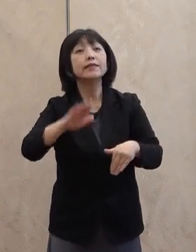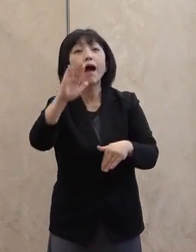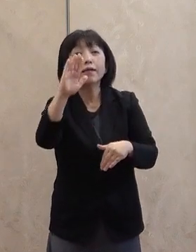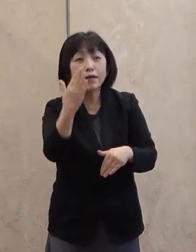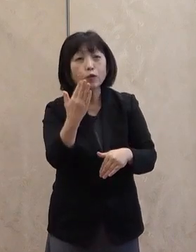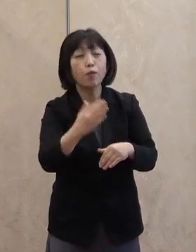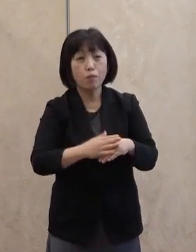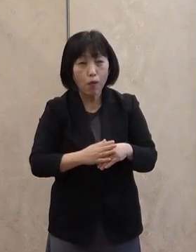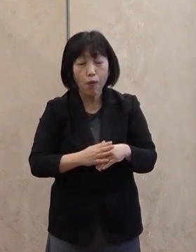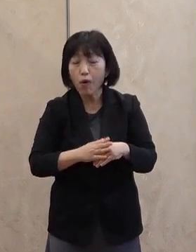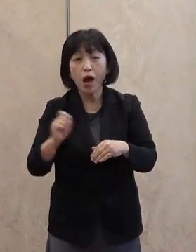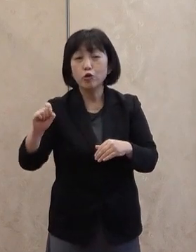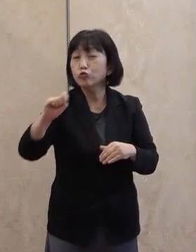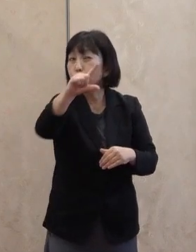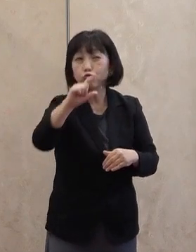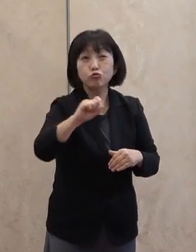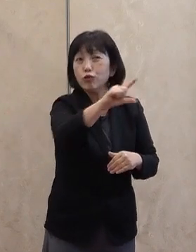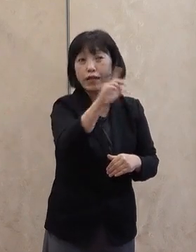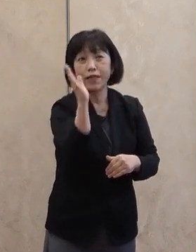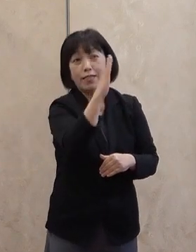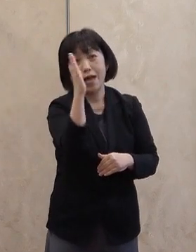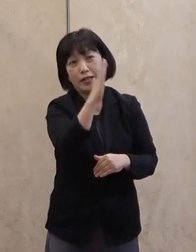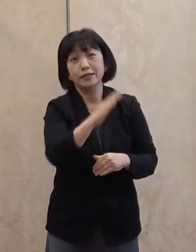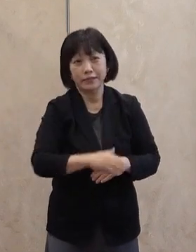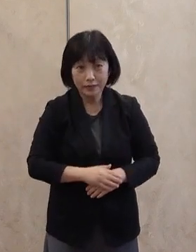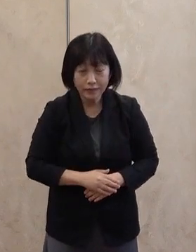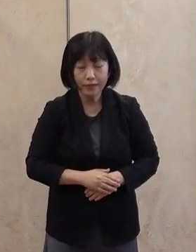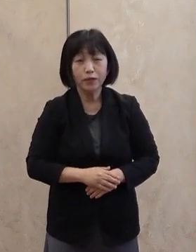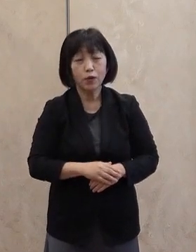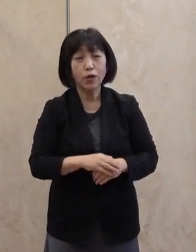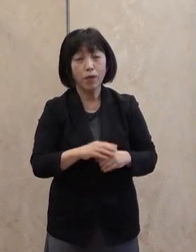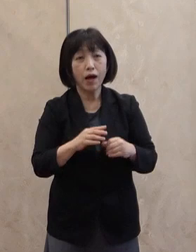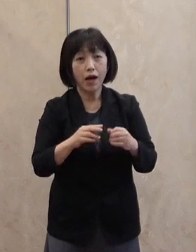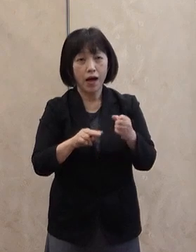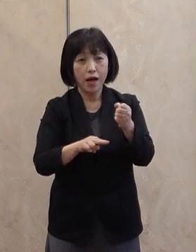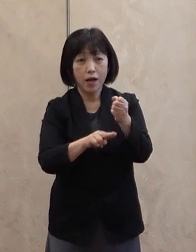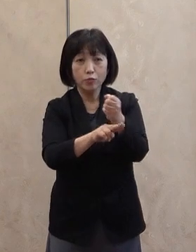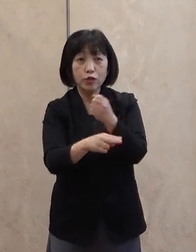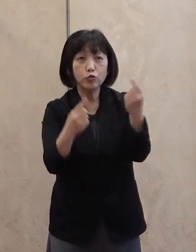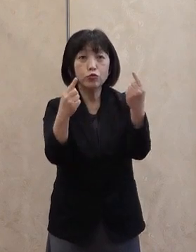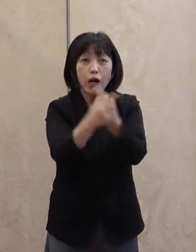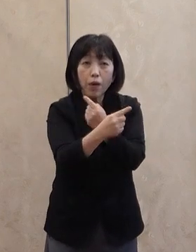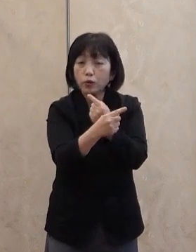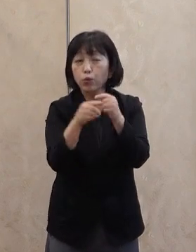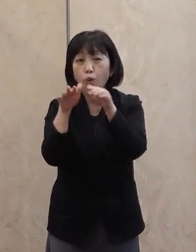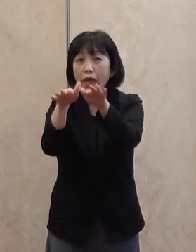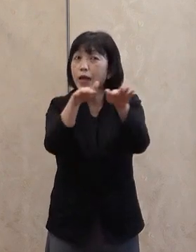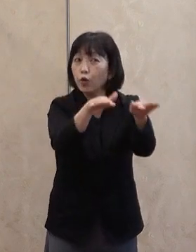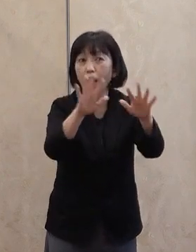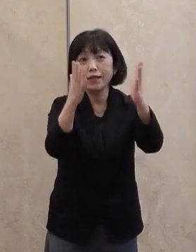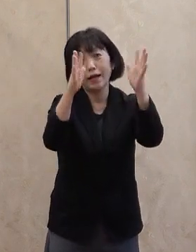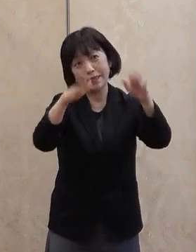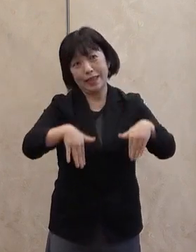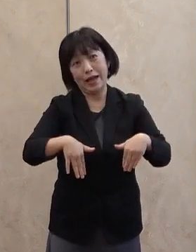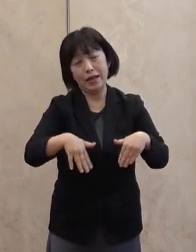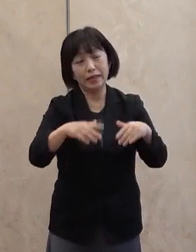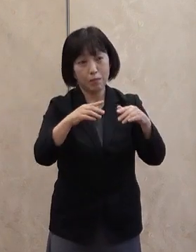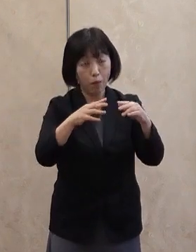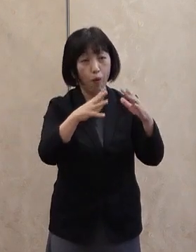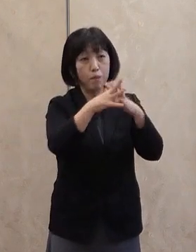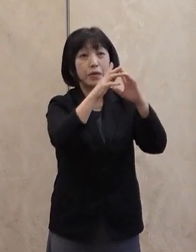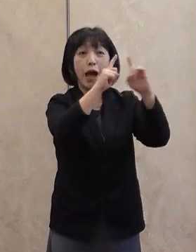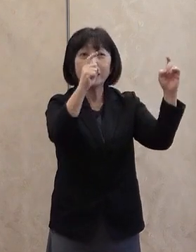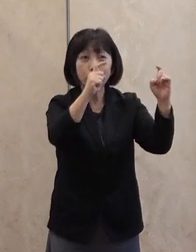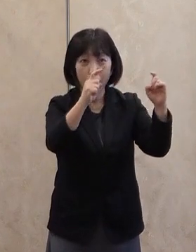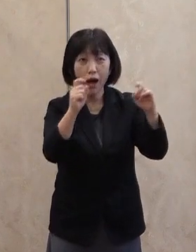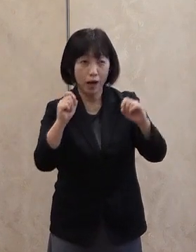というのが、まあ、出荷しなかったということだと思います。宮城においてはこれ感染急拡大が起きたわけですからこのウイルスというの